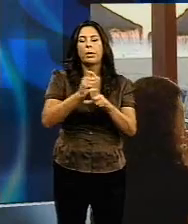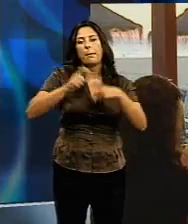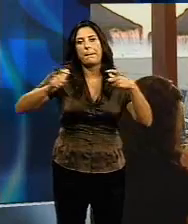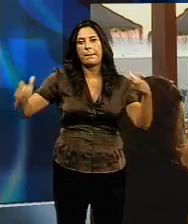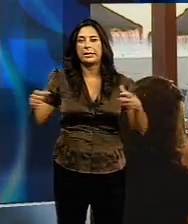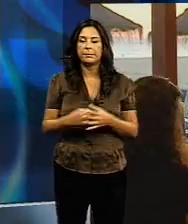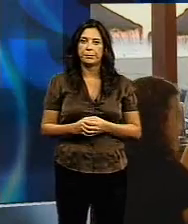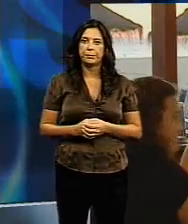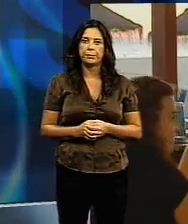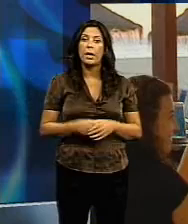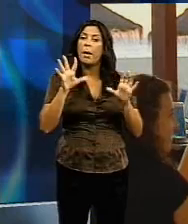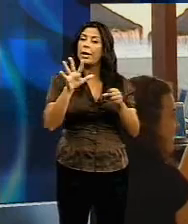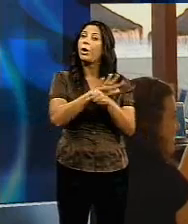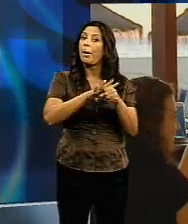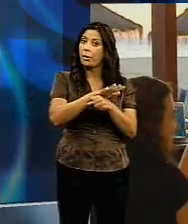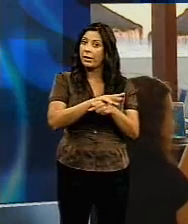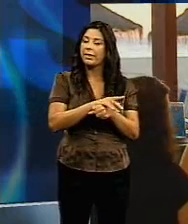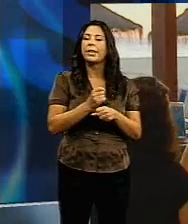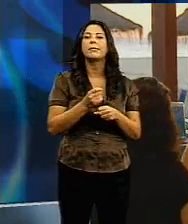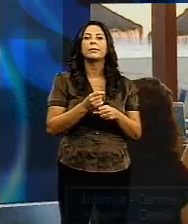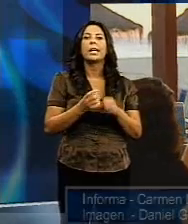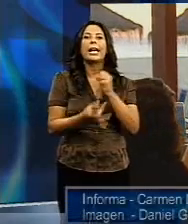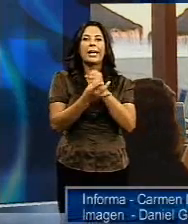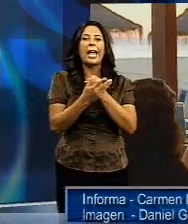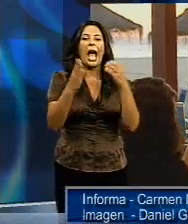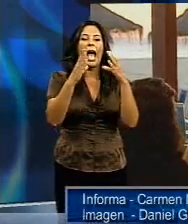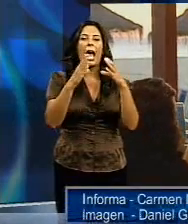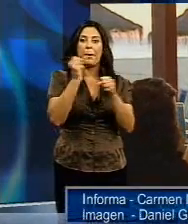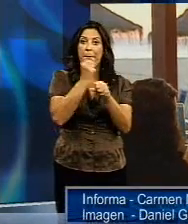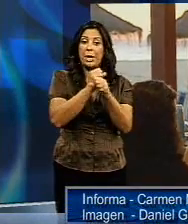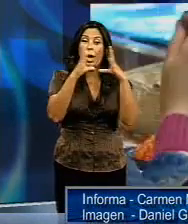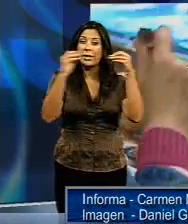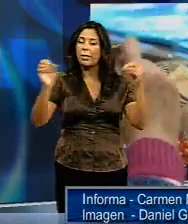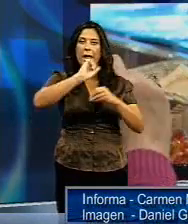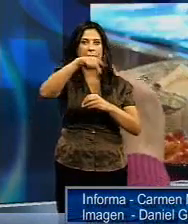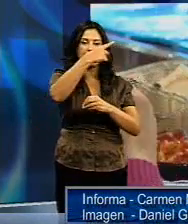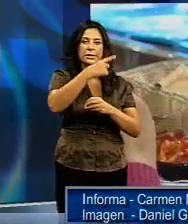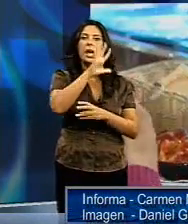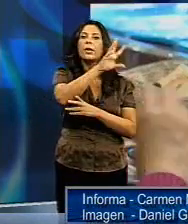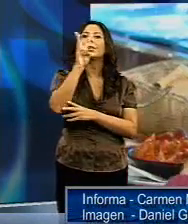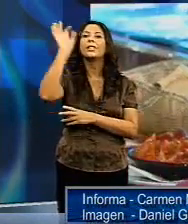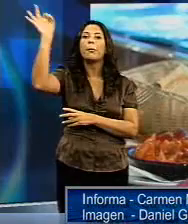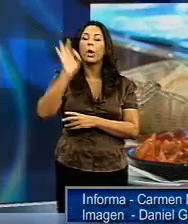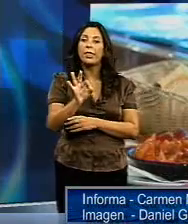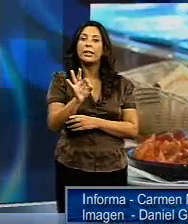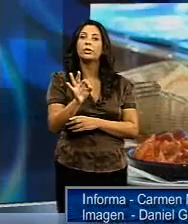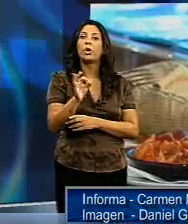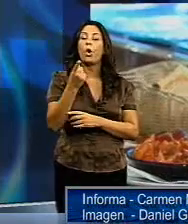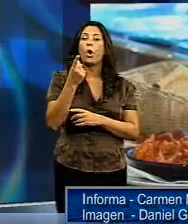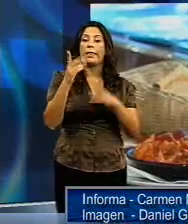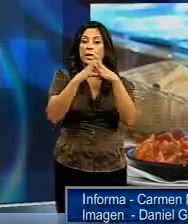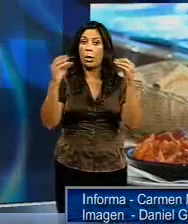A pesar de todo, la provincia ha liderado en julio la creación de empleo en Andalucía al generar el 53% de los nuevos puestos de trabajo de la